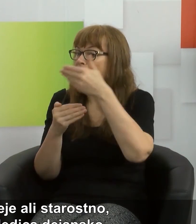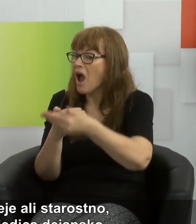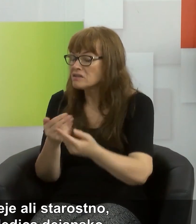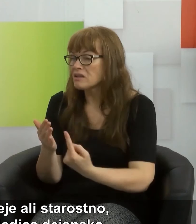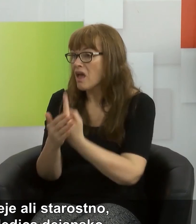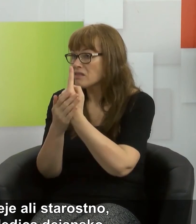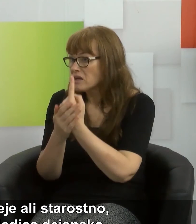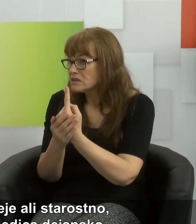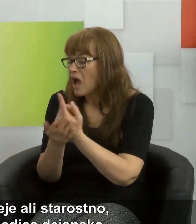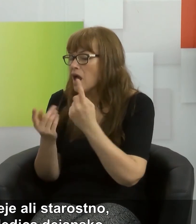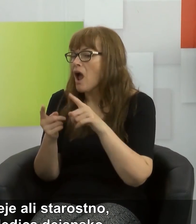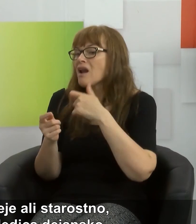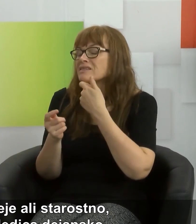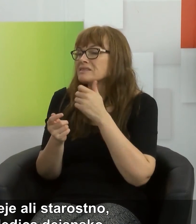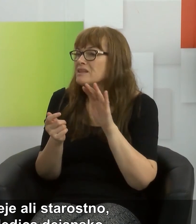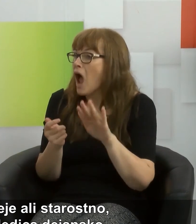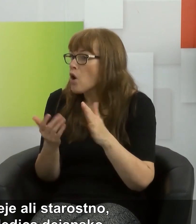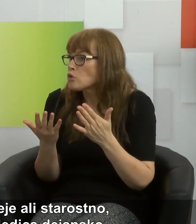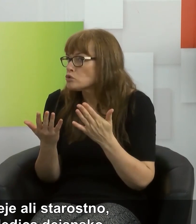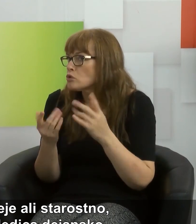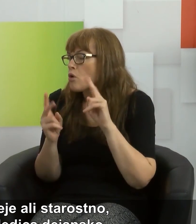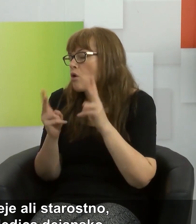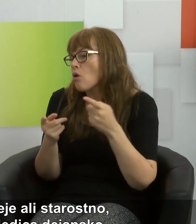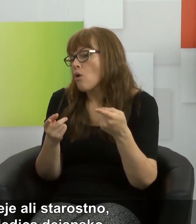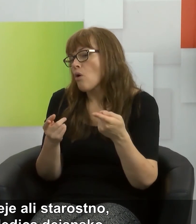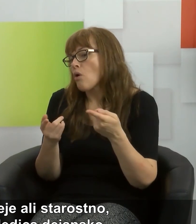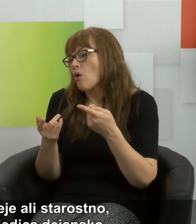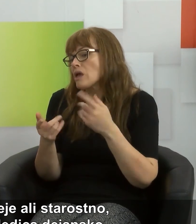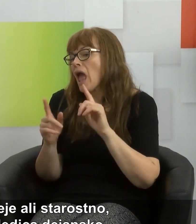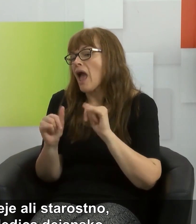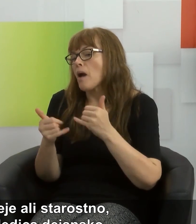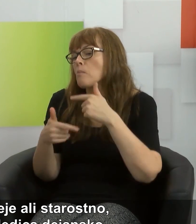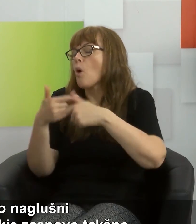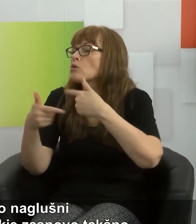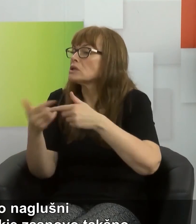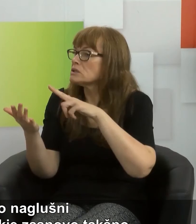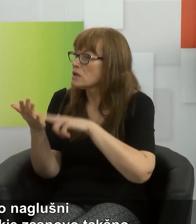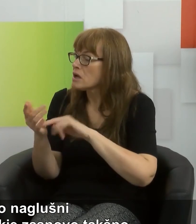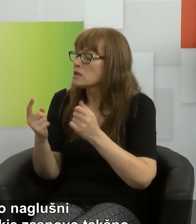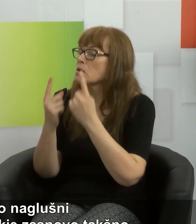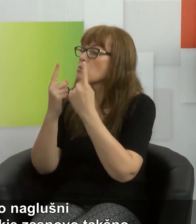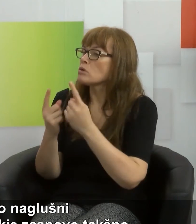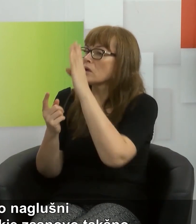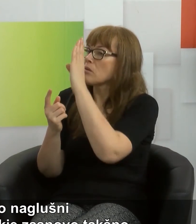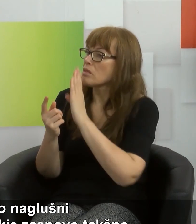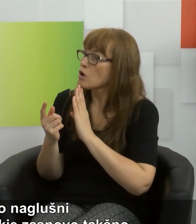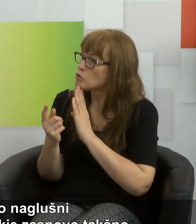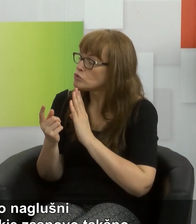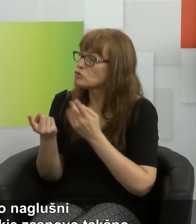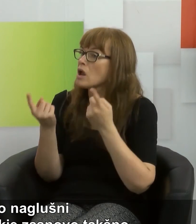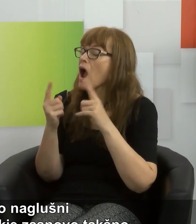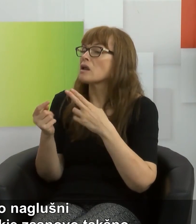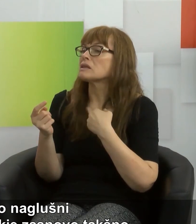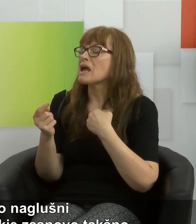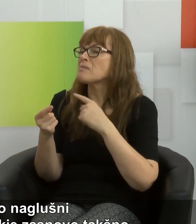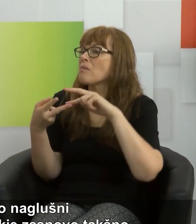kasneje, ali starostno, ko recimo je posledica dejansko, da postajamo naglušni, ali da